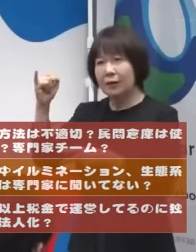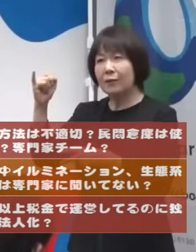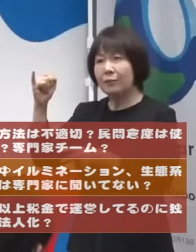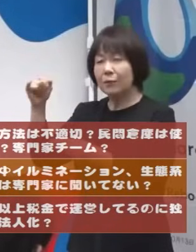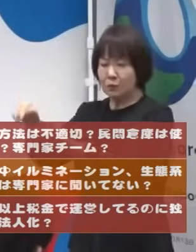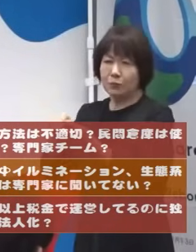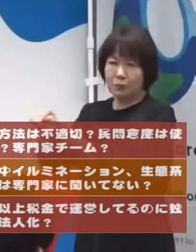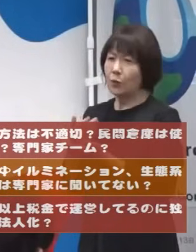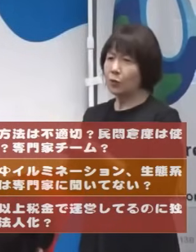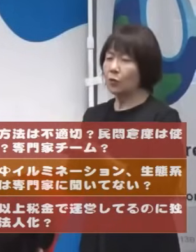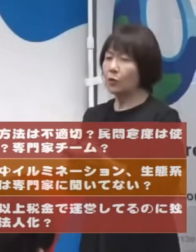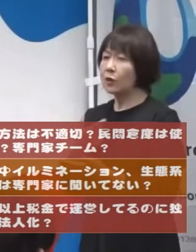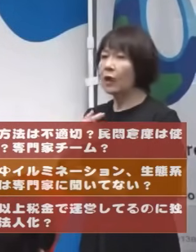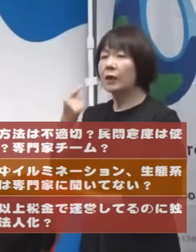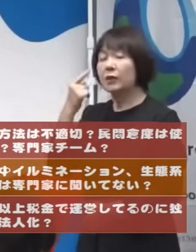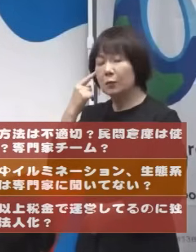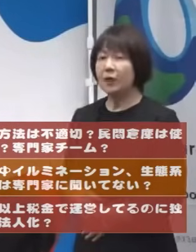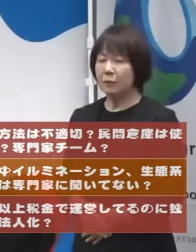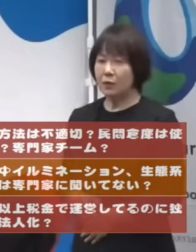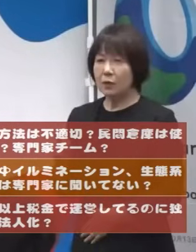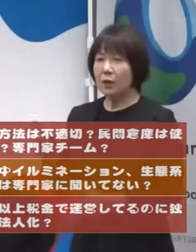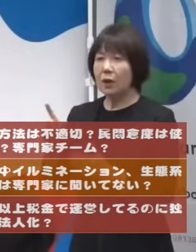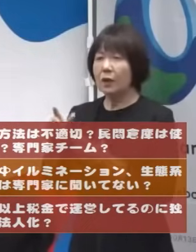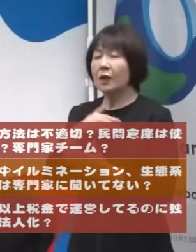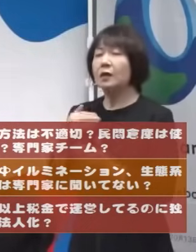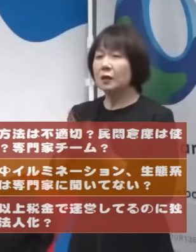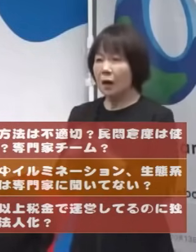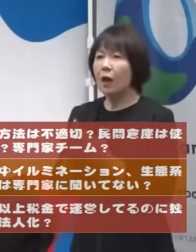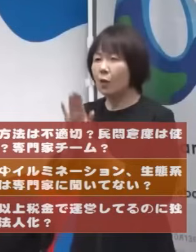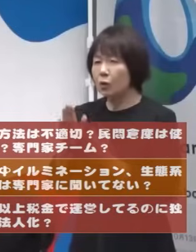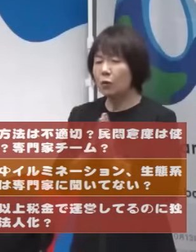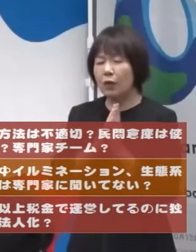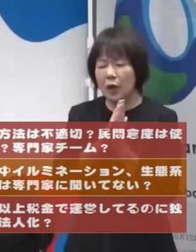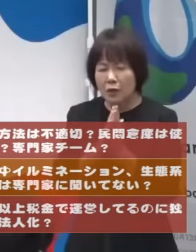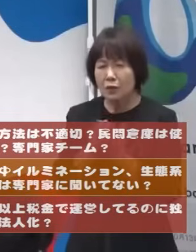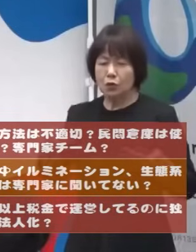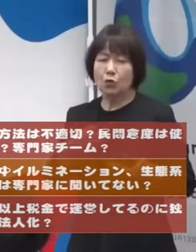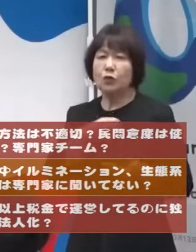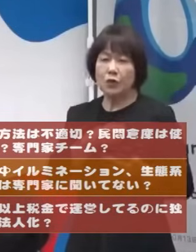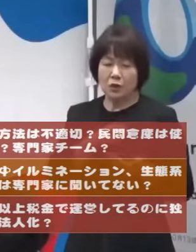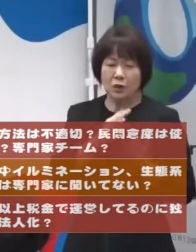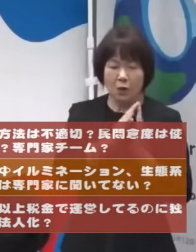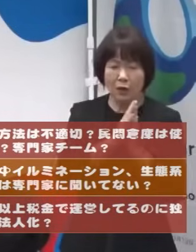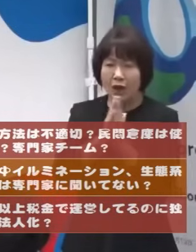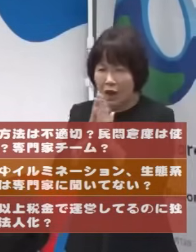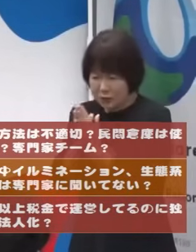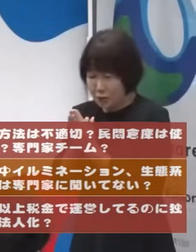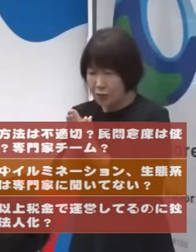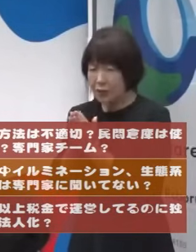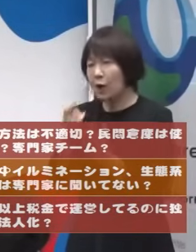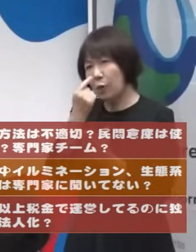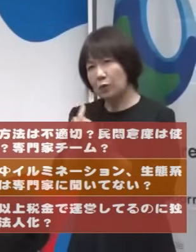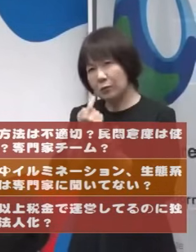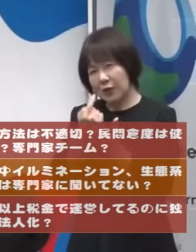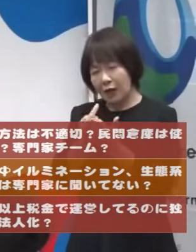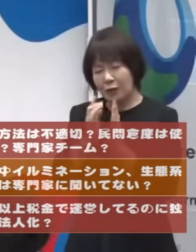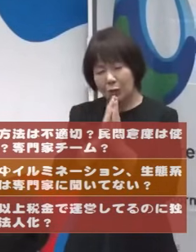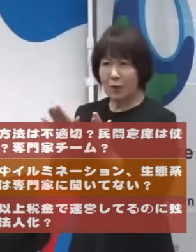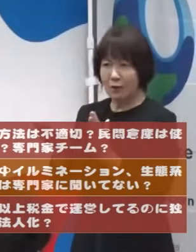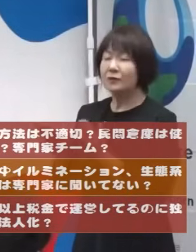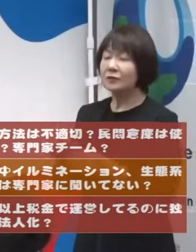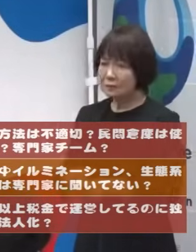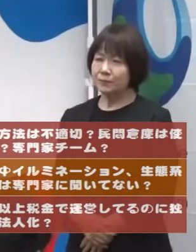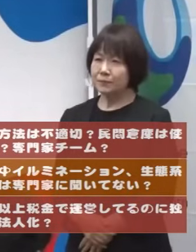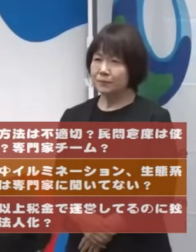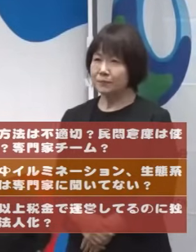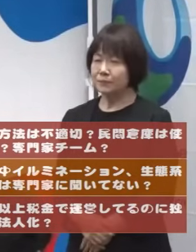見を出してもらえたらと。それが出れば、今度はまあお願いしに行くのは府の職員であったり、時としては僕もお願いすることあるかもわかりませんけれども、